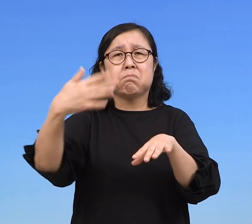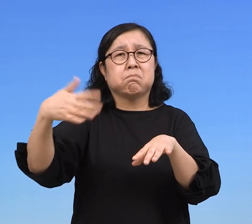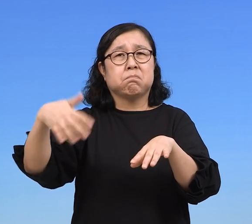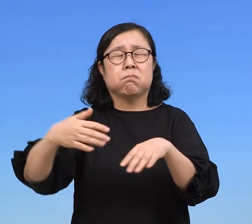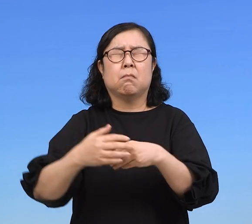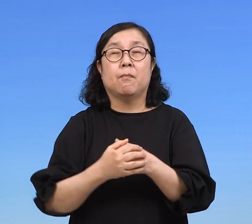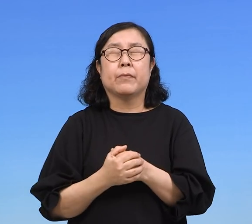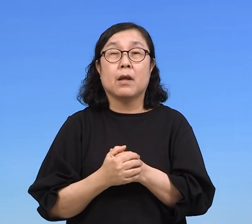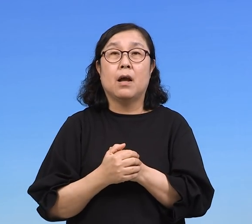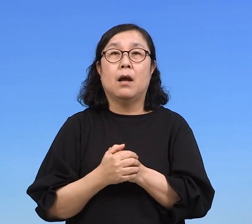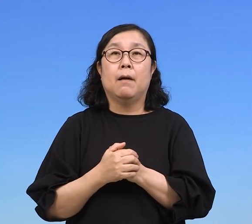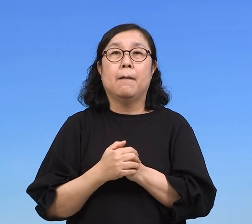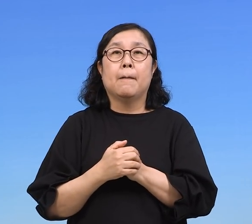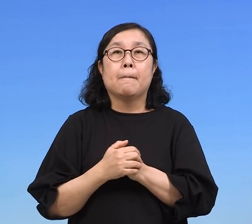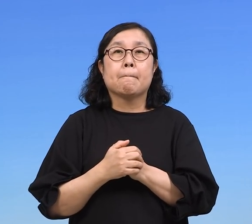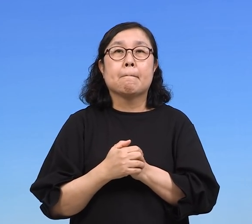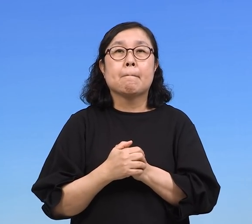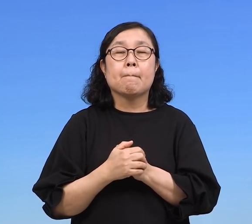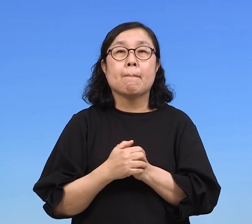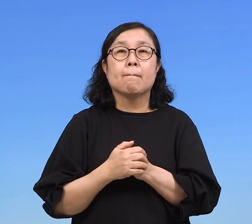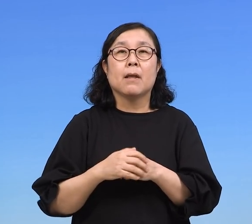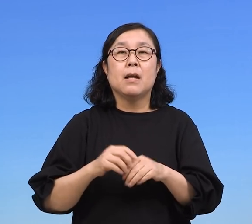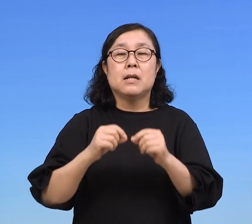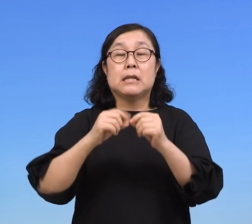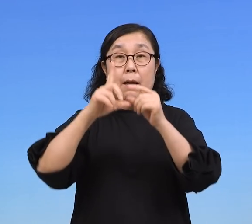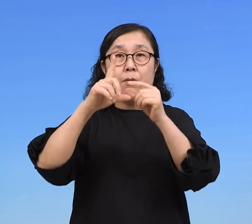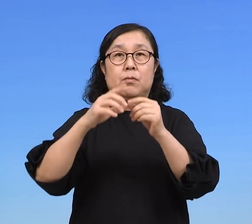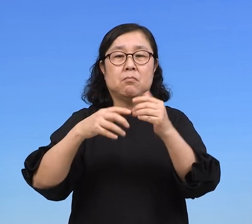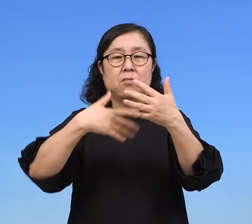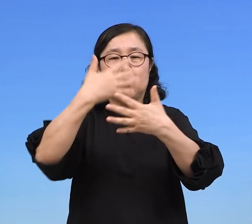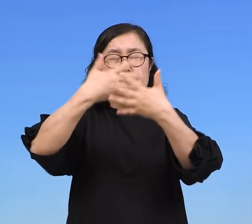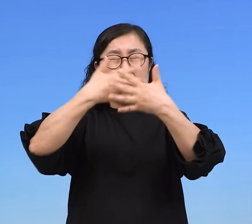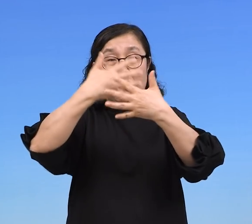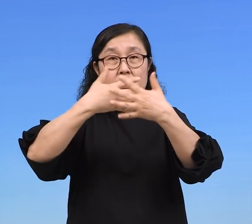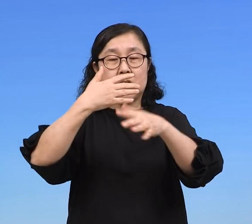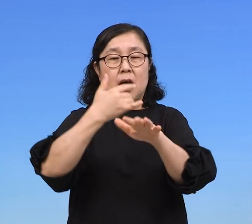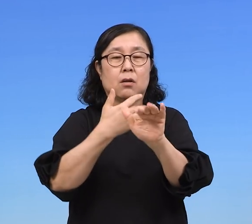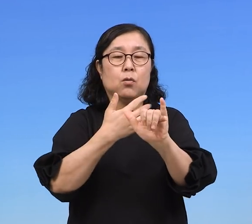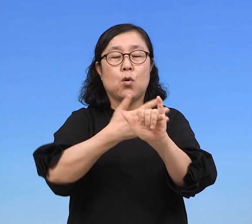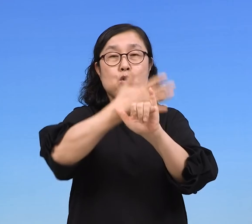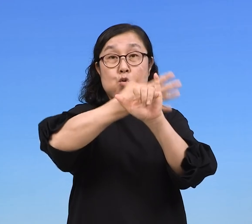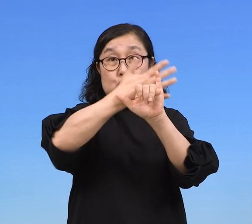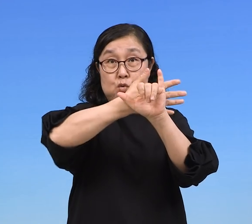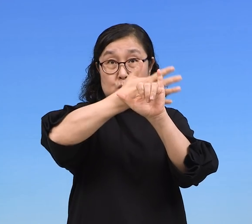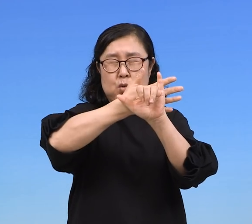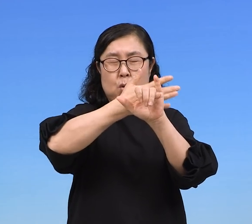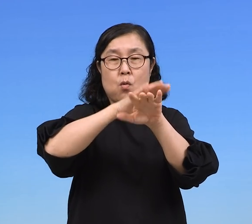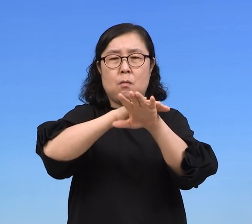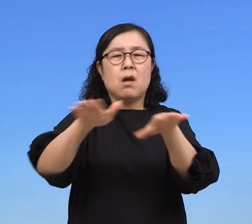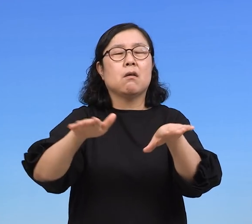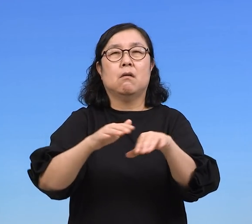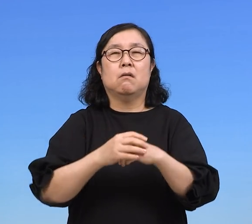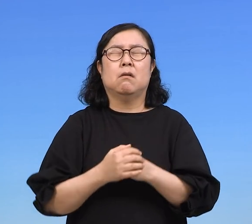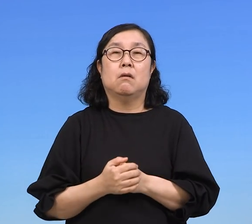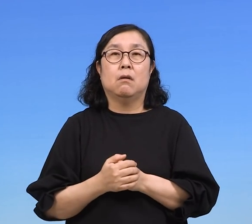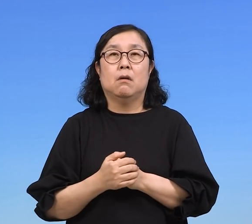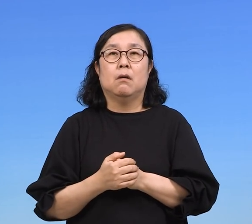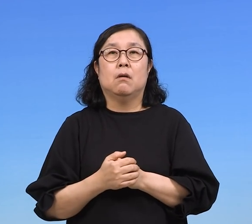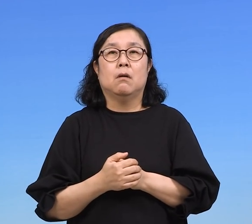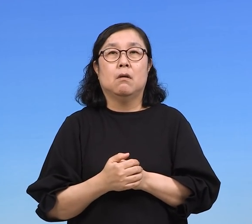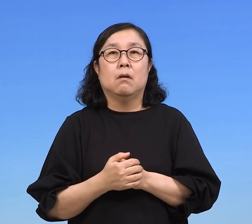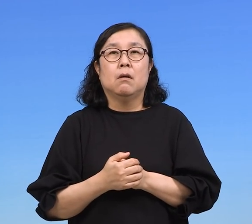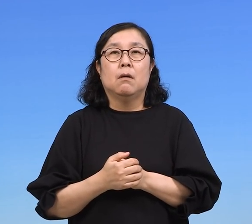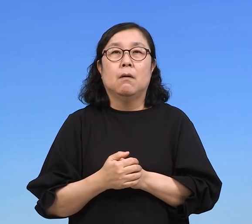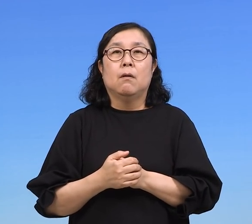안 돼 있다는 거예요. 그리고 또 전부 다 영상으로, 유튜브로 다 해결을 하는데, 그것도 또 제가